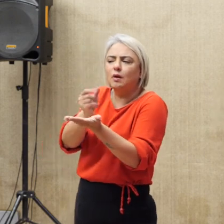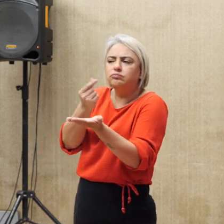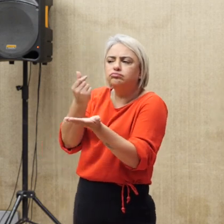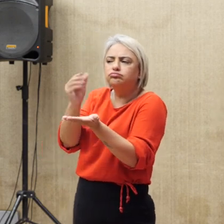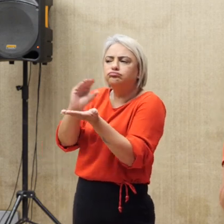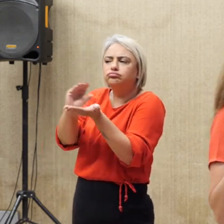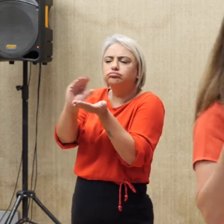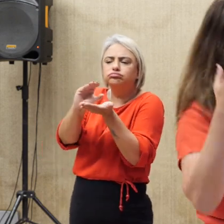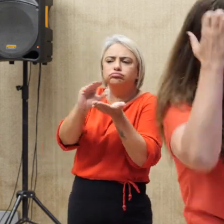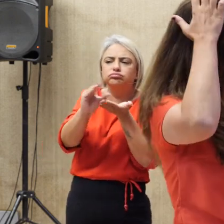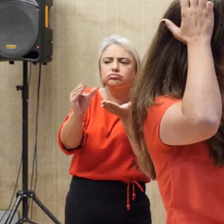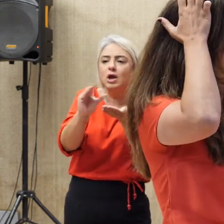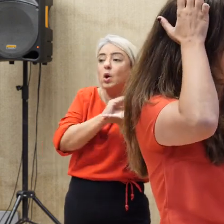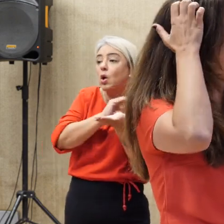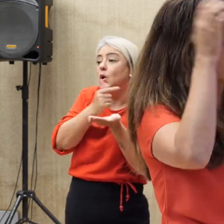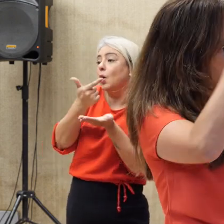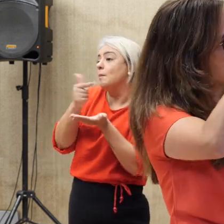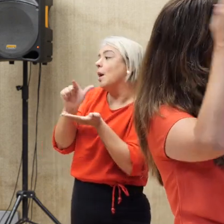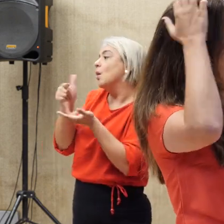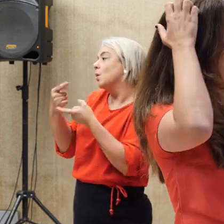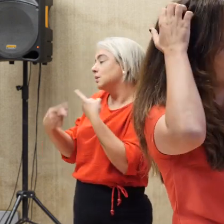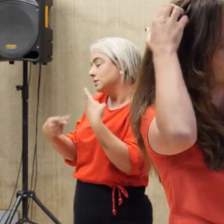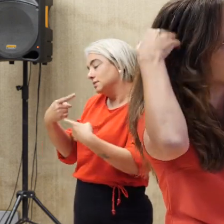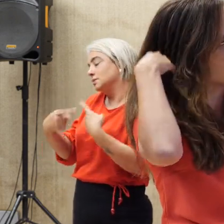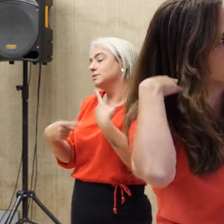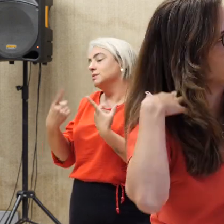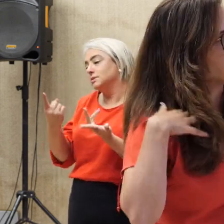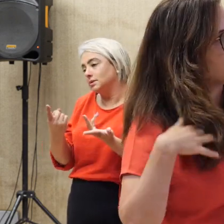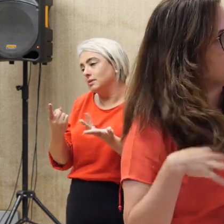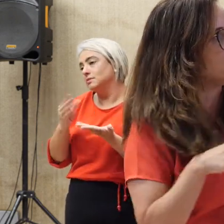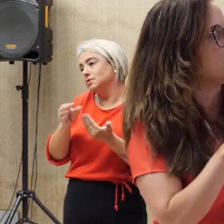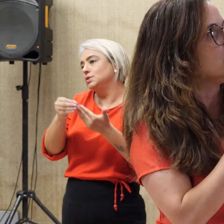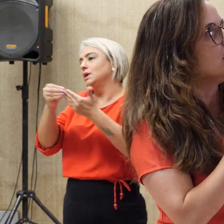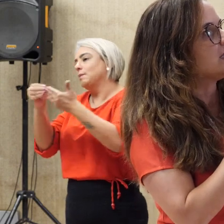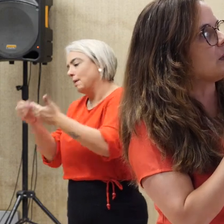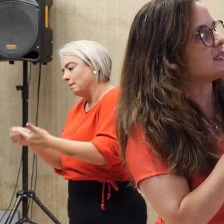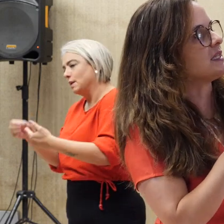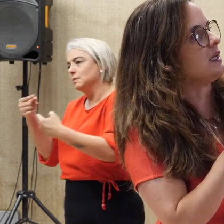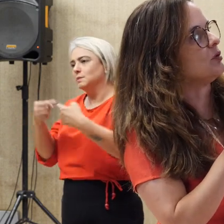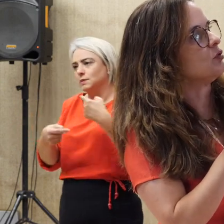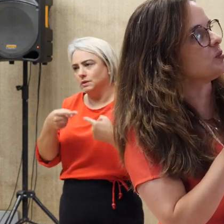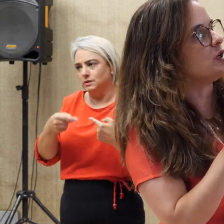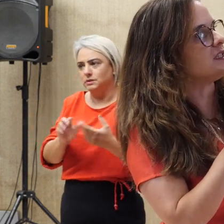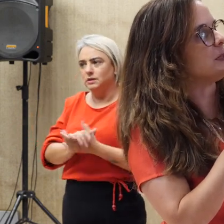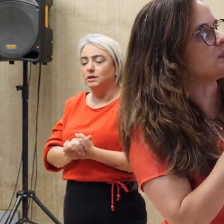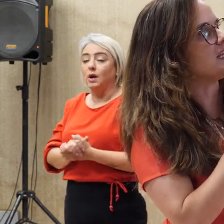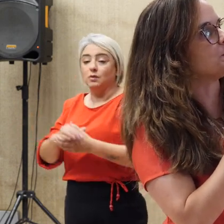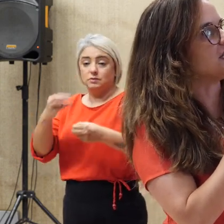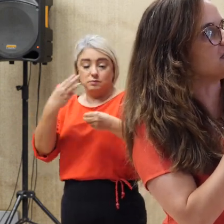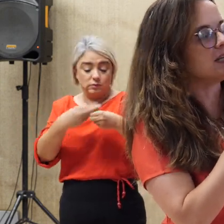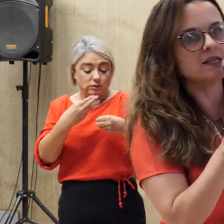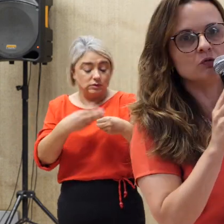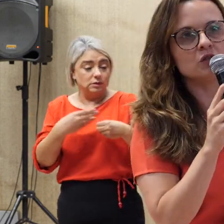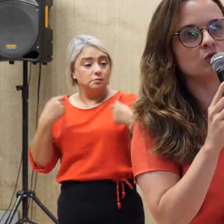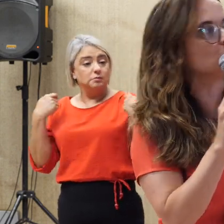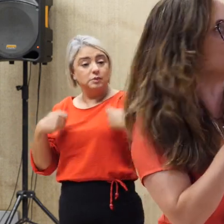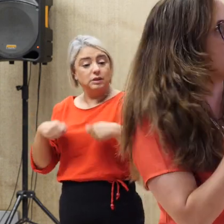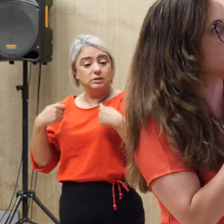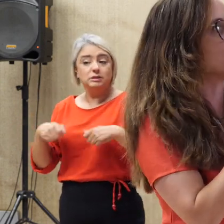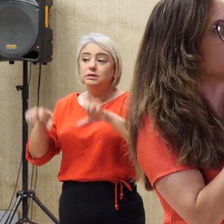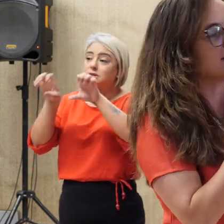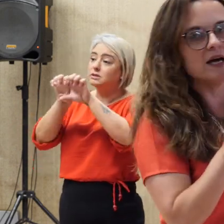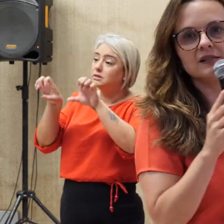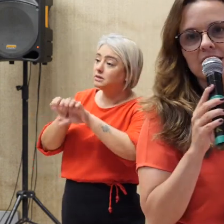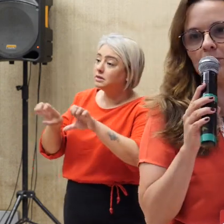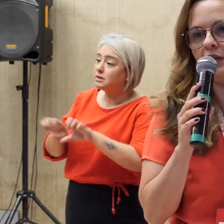recursos hoje do governo federal, né? Que é uma outra discussão em termos de indução de política, né? Então, assim, os municípios eles precisam de